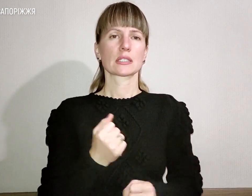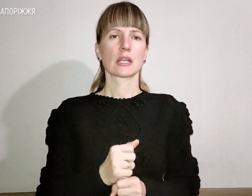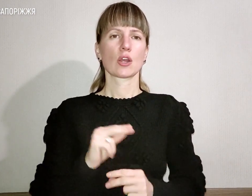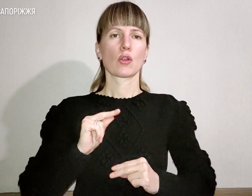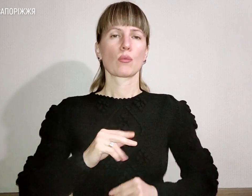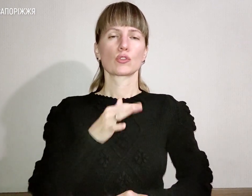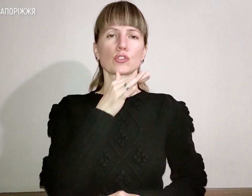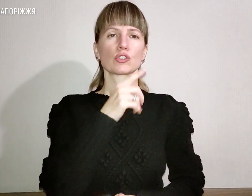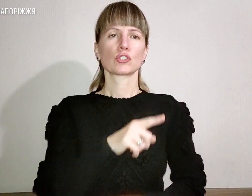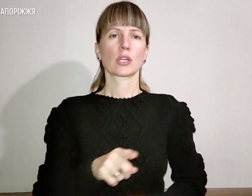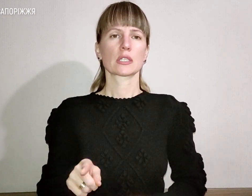час?